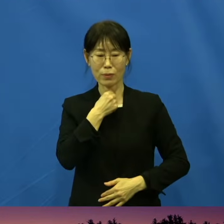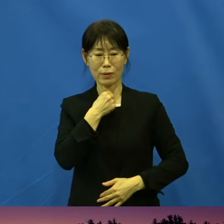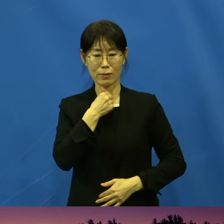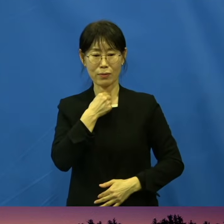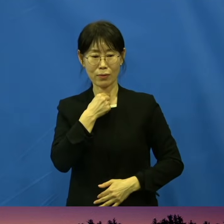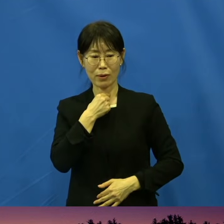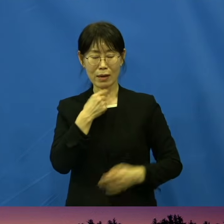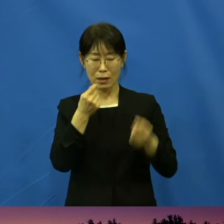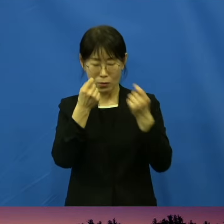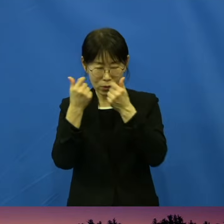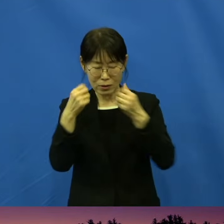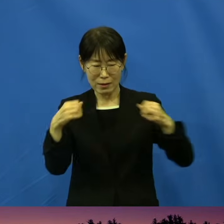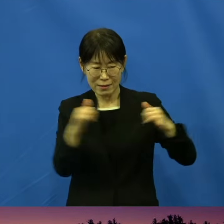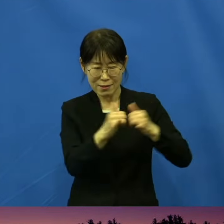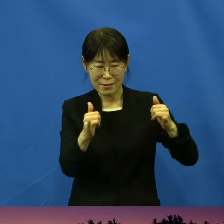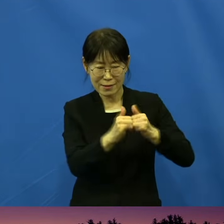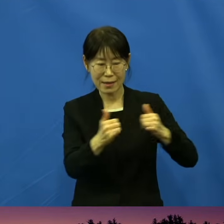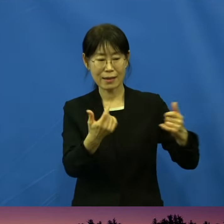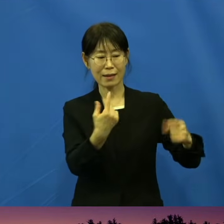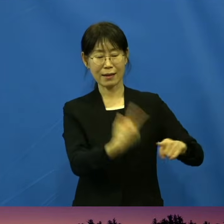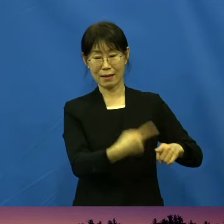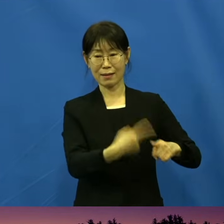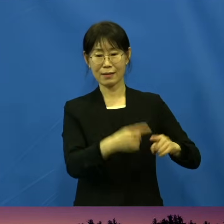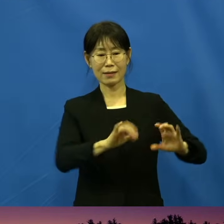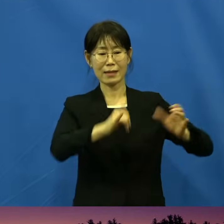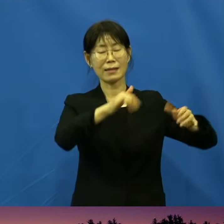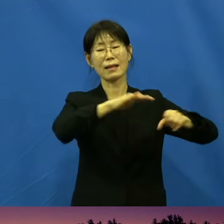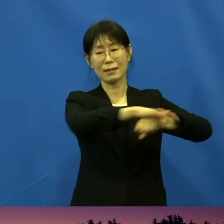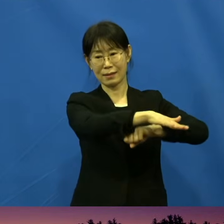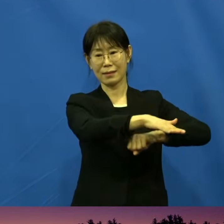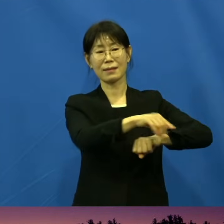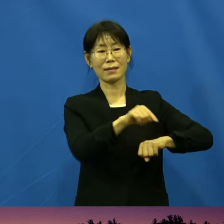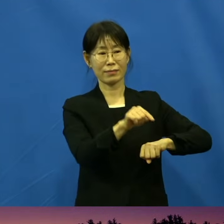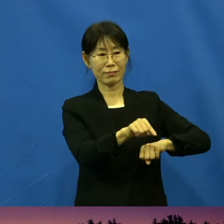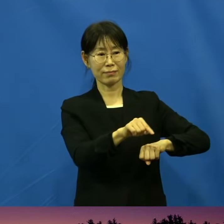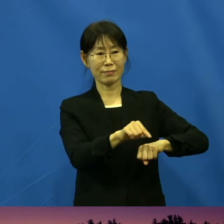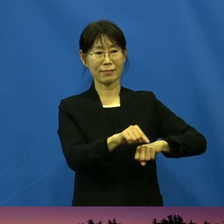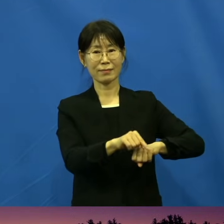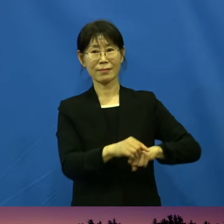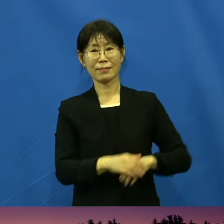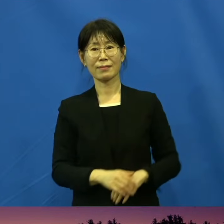치르는 거, 전쟁을 치르는 거. 이 세상 안에 들어가면 얼마나 치열합니까?